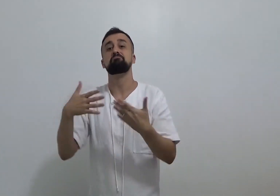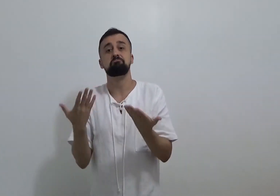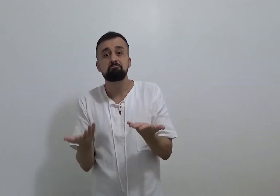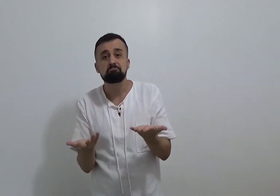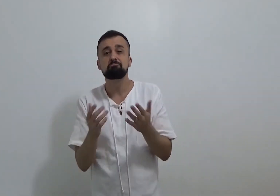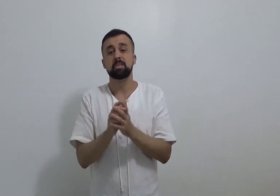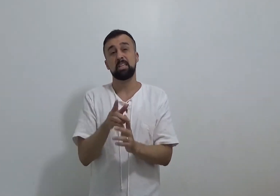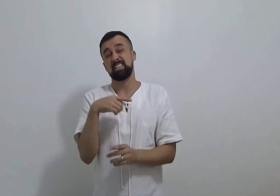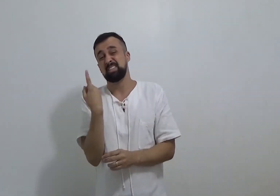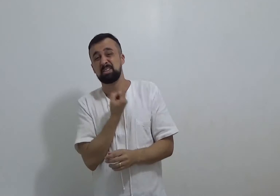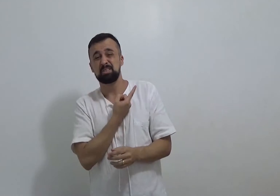frente.